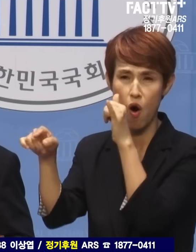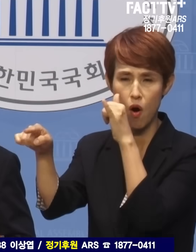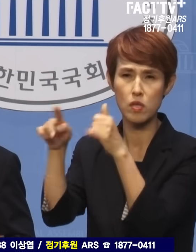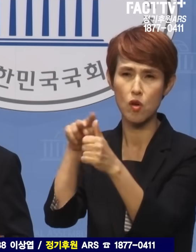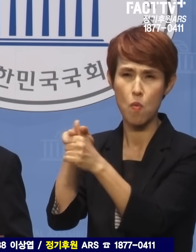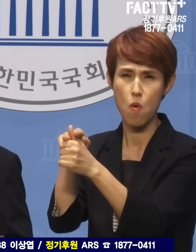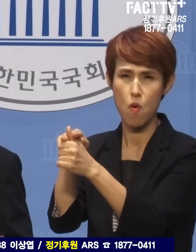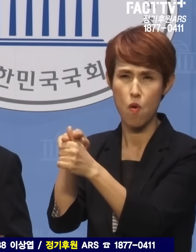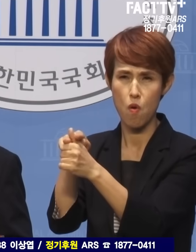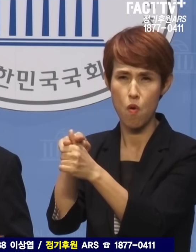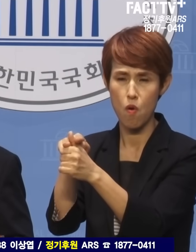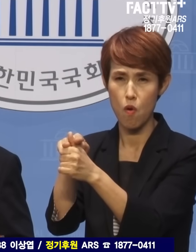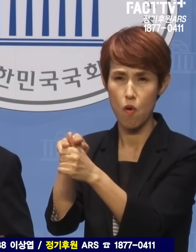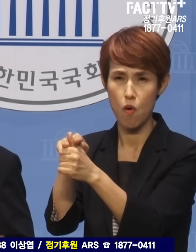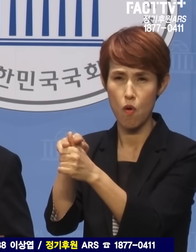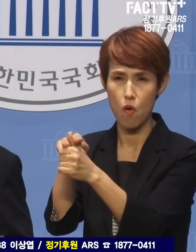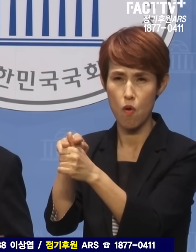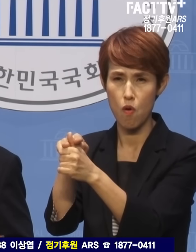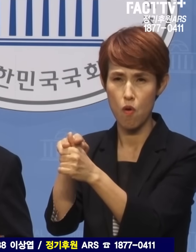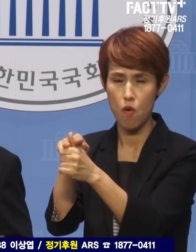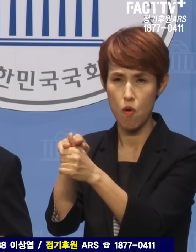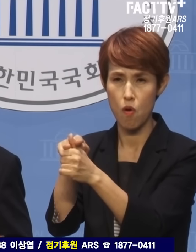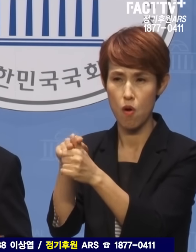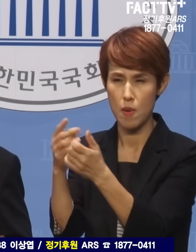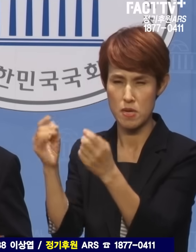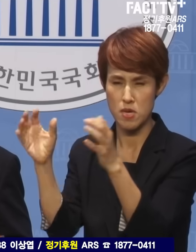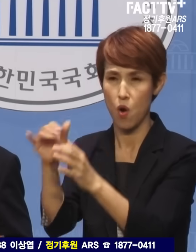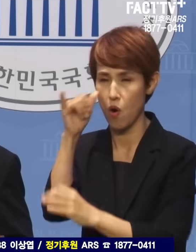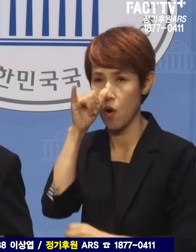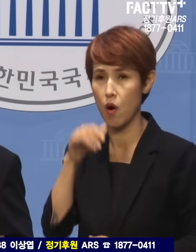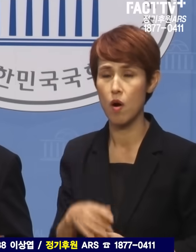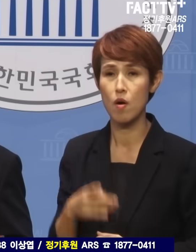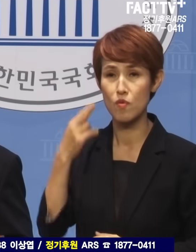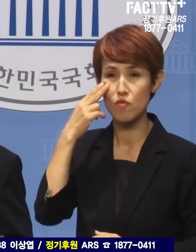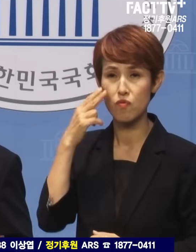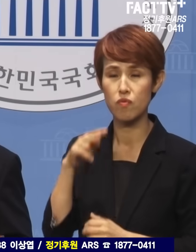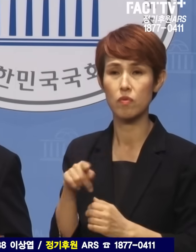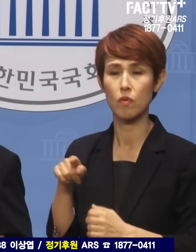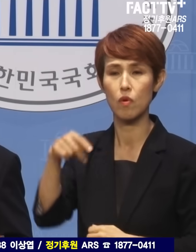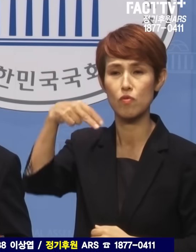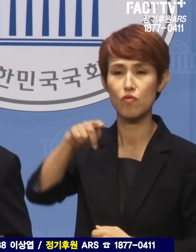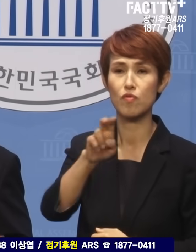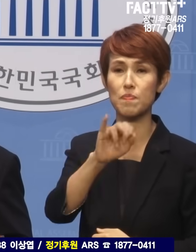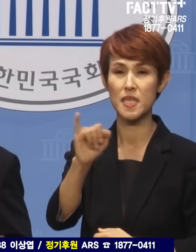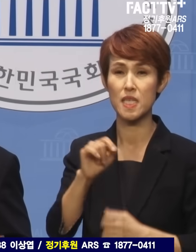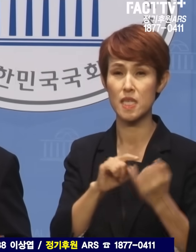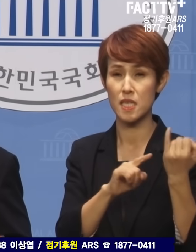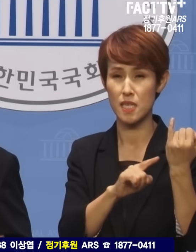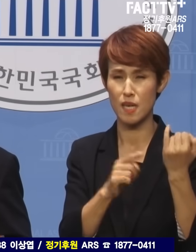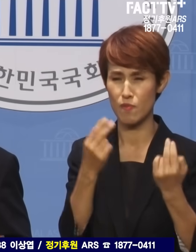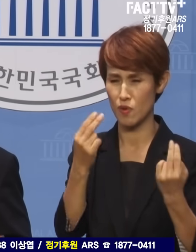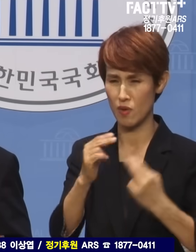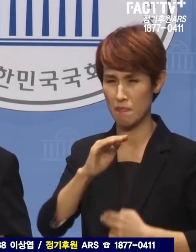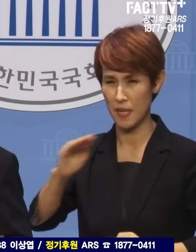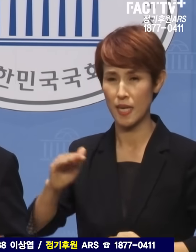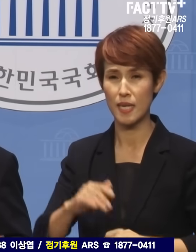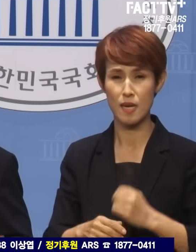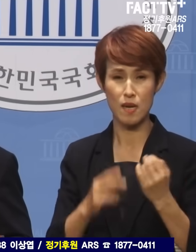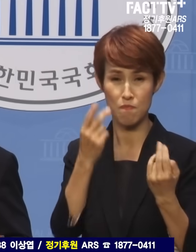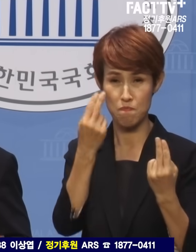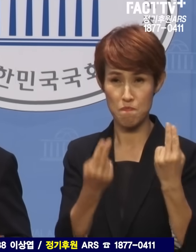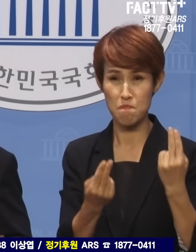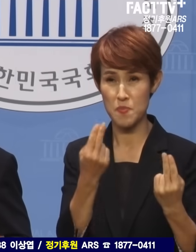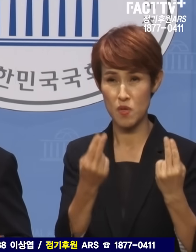정보전이 전개되고 있는 현장이고 미국의 방첩 당국도 수미테리 비교할 수 없는 진짜 스파이들을